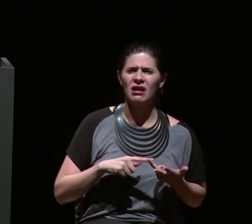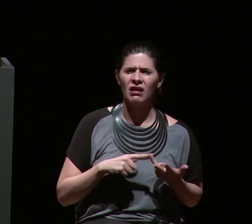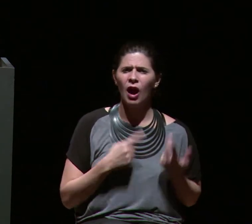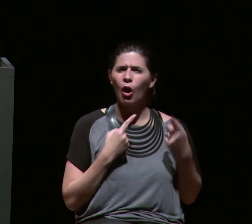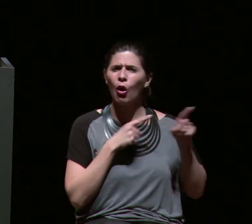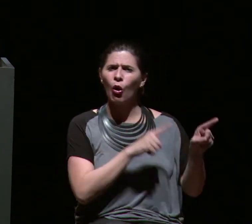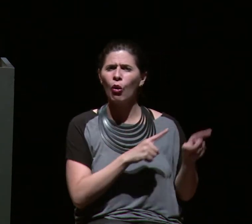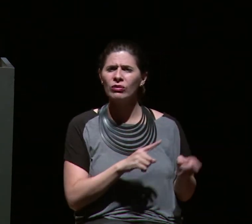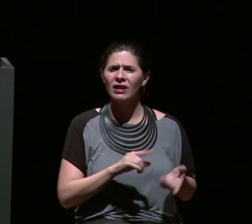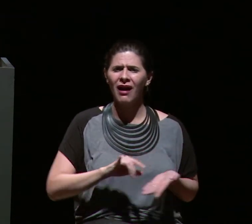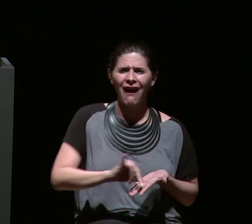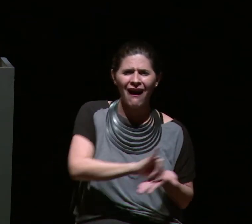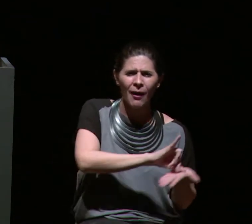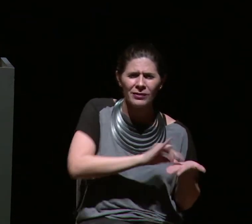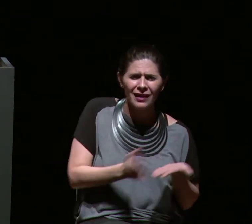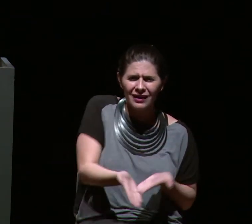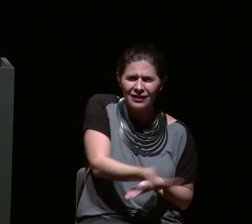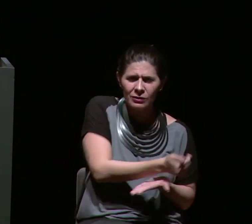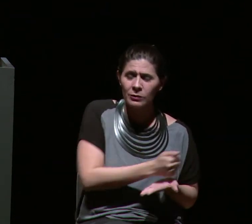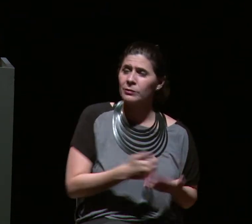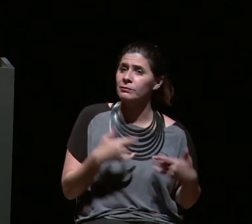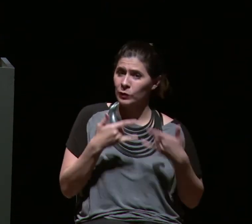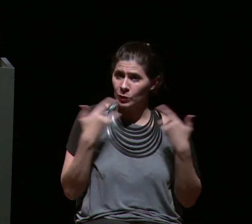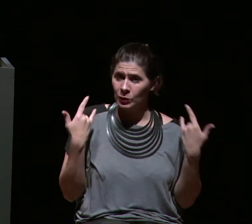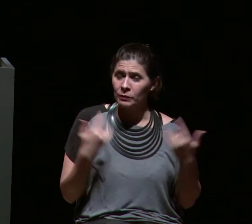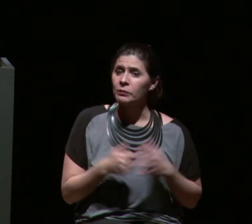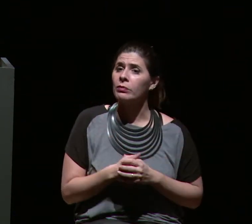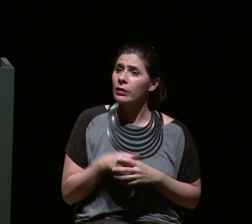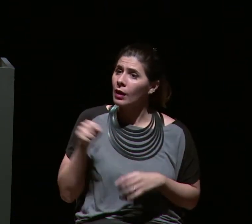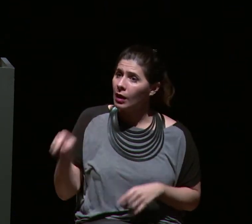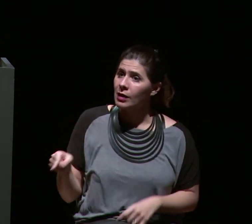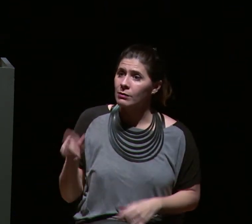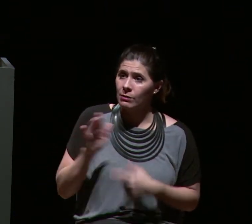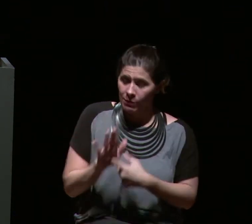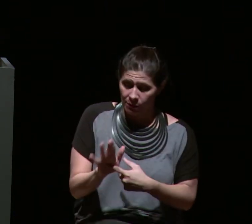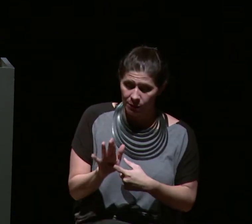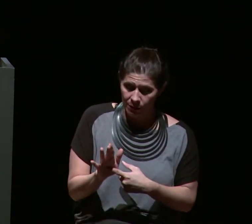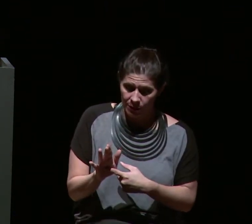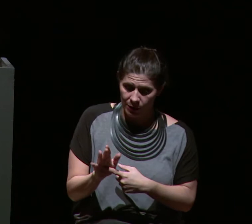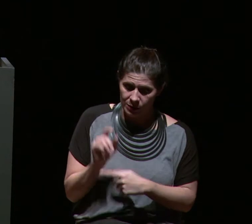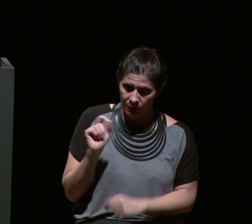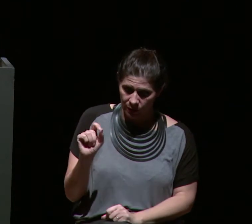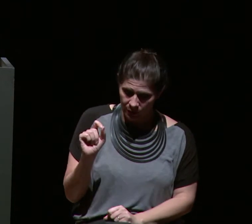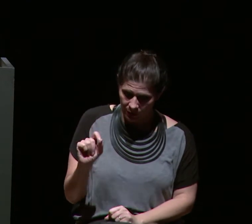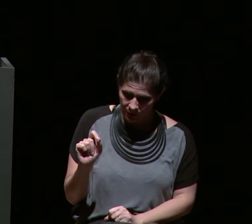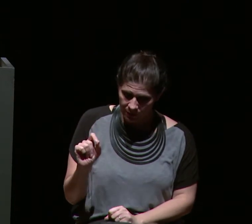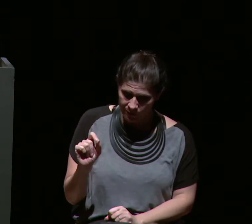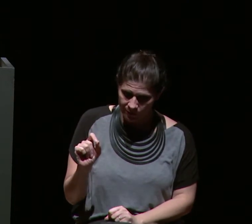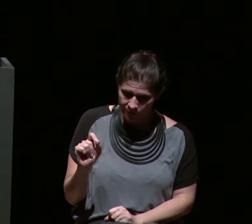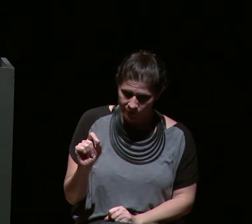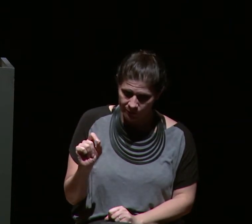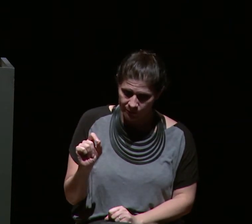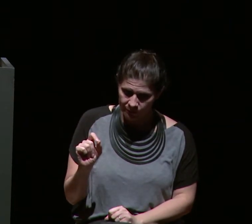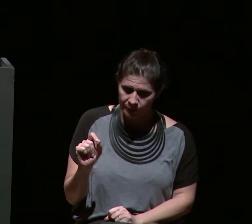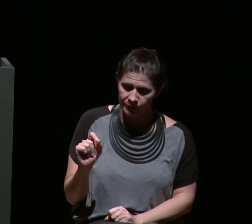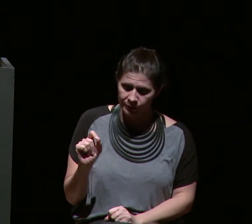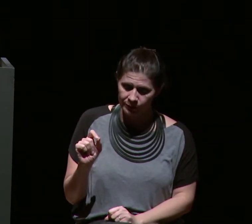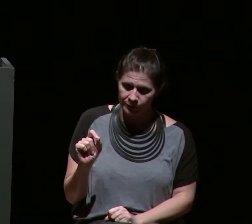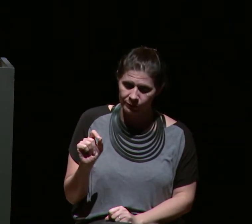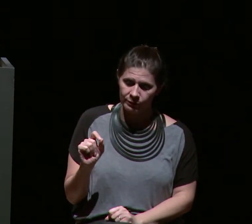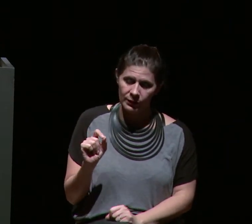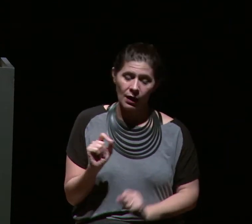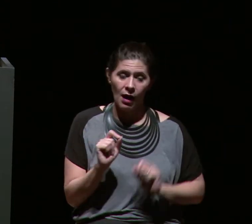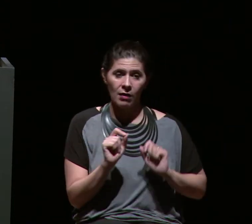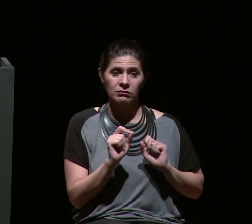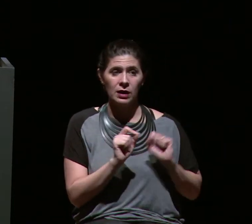a frágil e aparente autonomia que os demais intelectuais fingem possuir frente aos interesses sociais. Ao